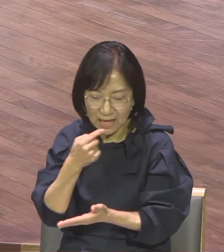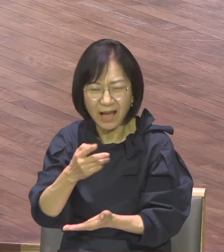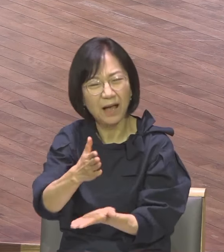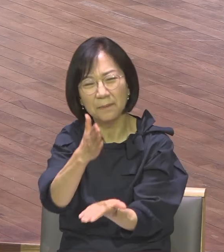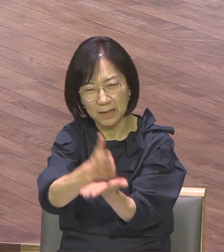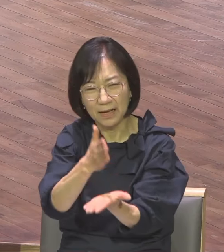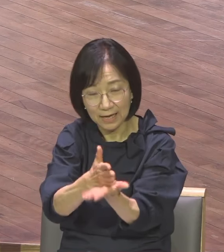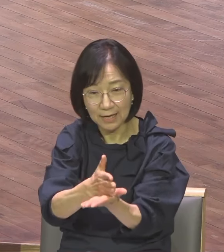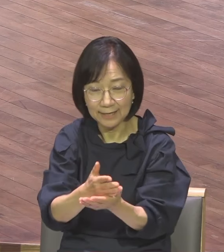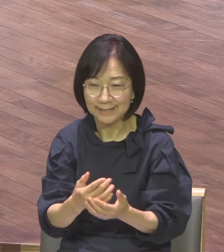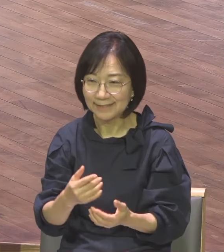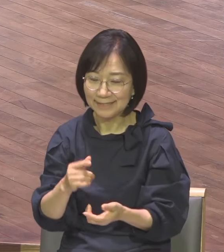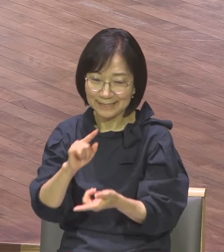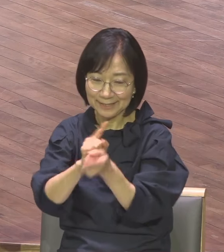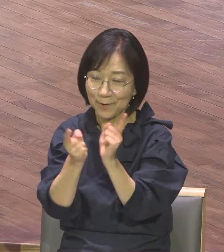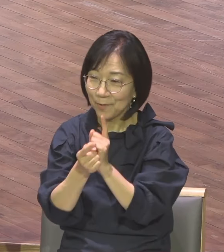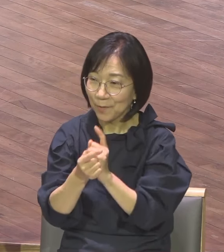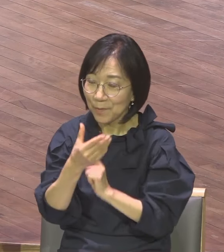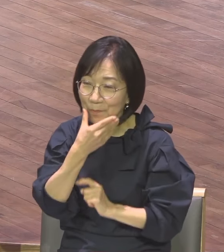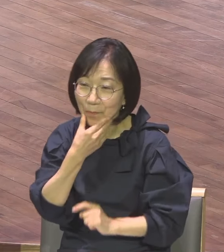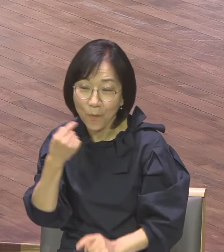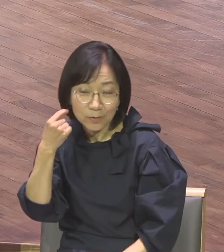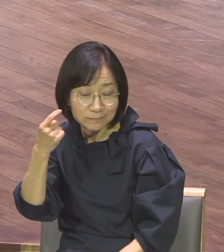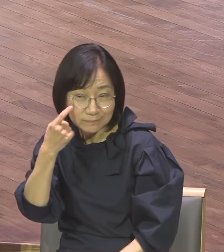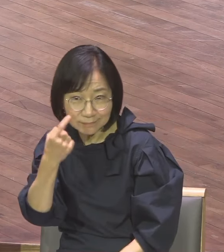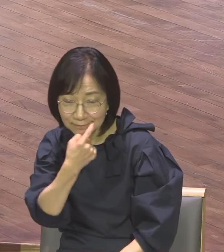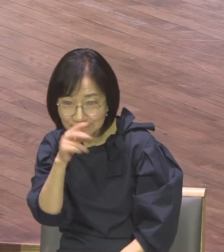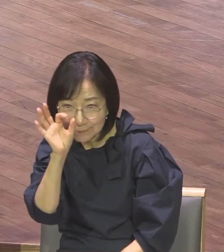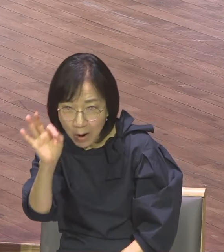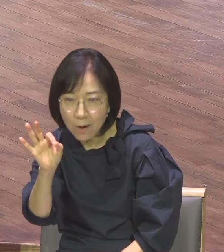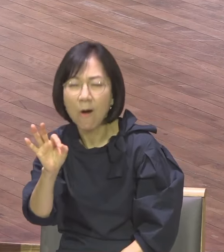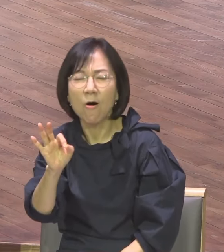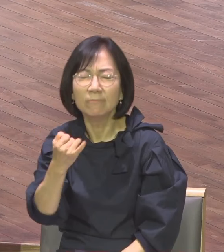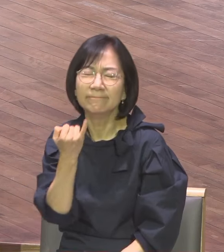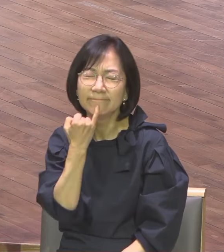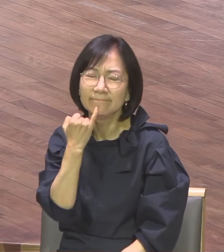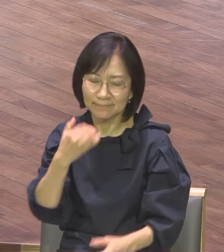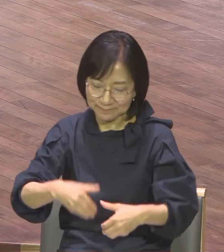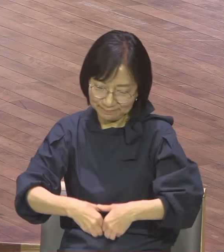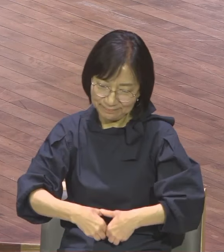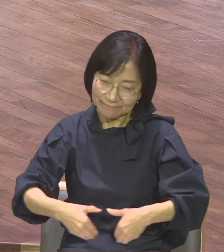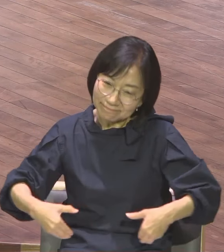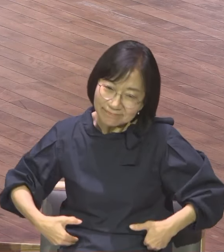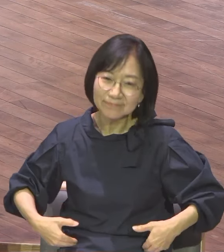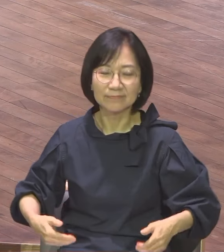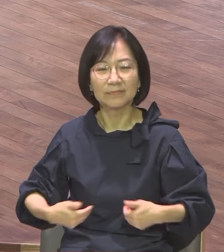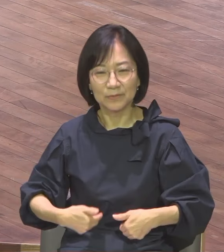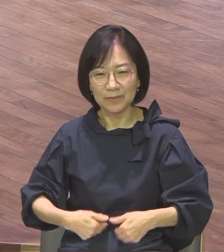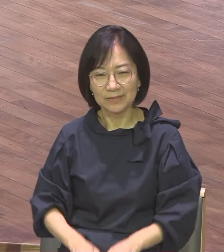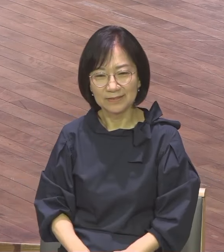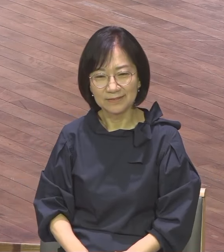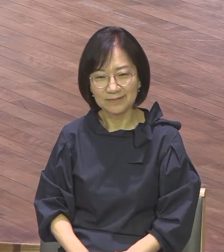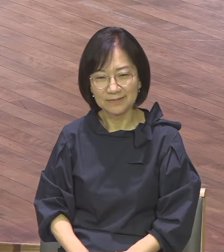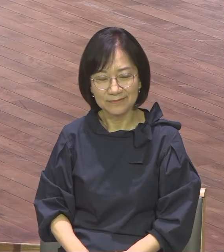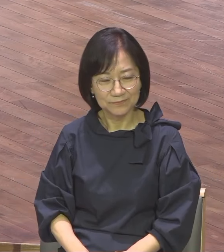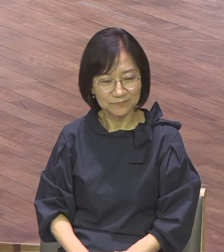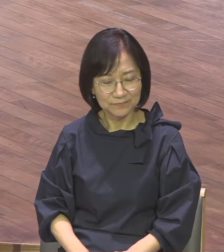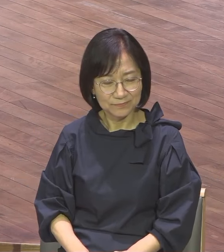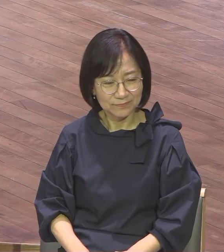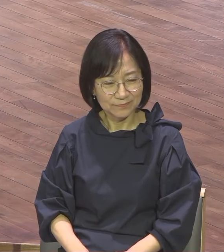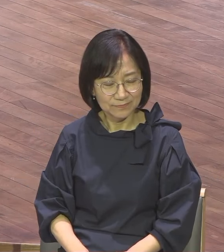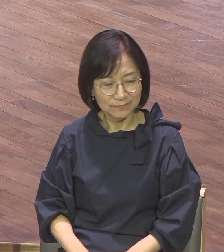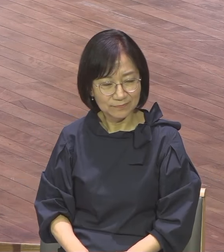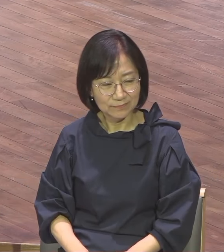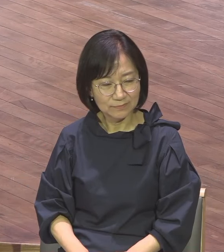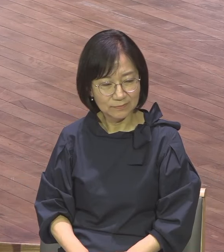복음의 눈으로 서로를 바라보고 그 말은 수용할 수 있어야 돼요. 받아주셔야 돼요. 그리고 거기에 더 나아가서 이제